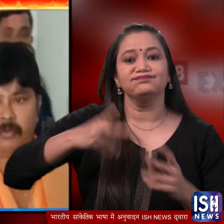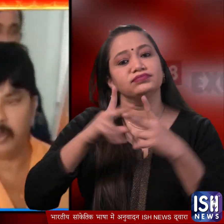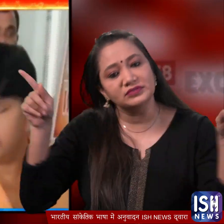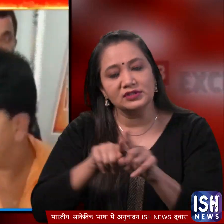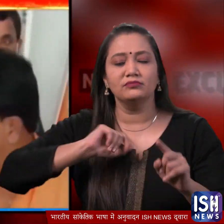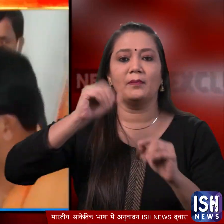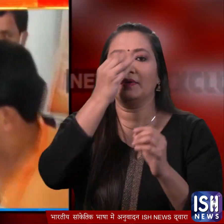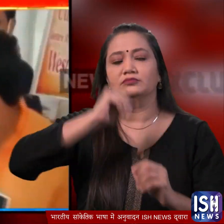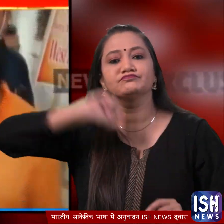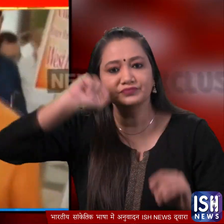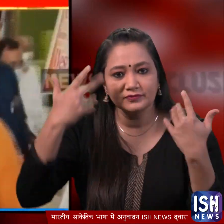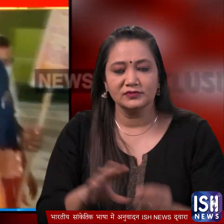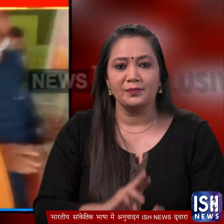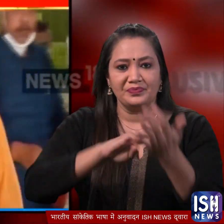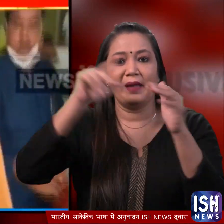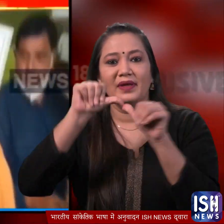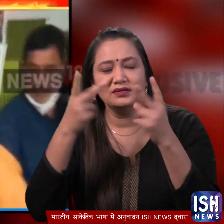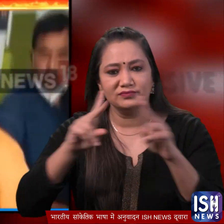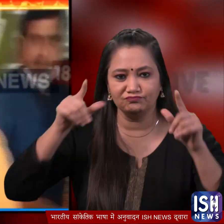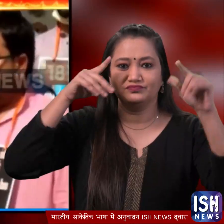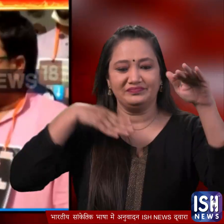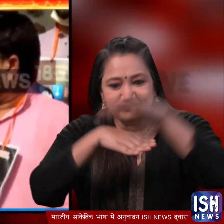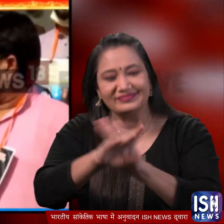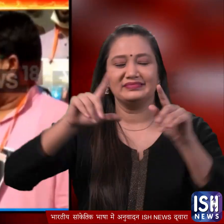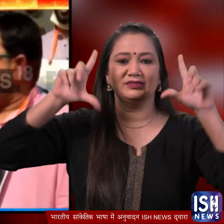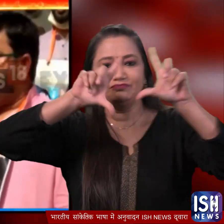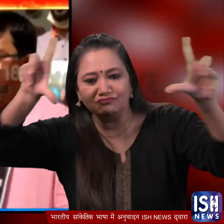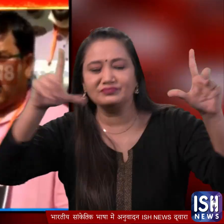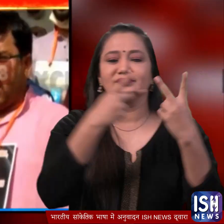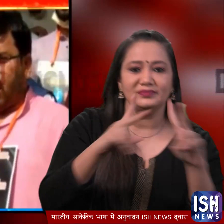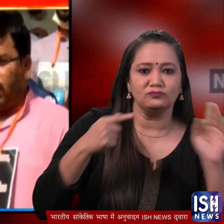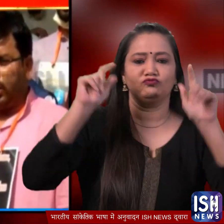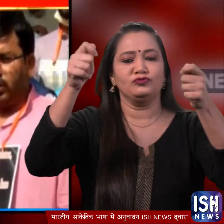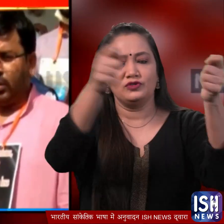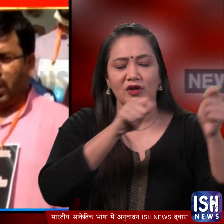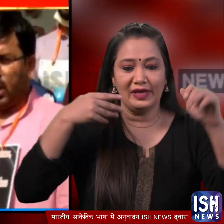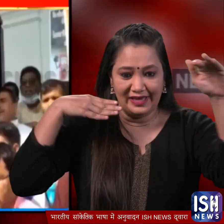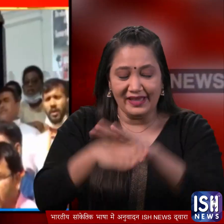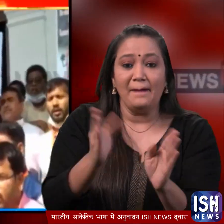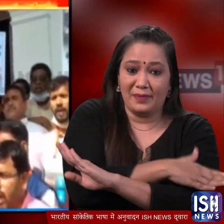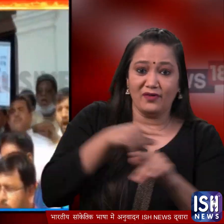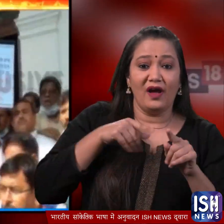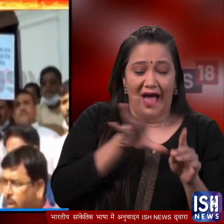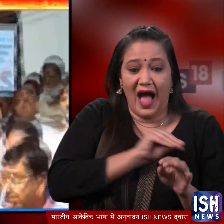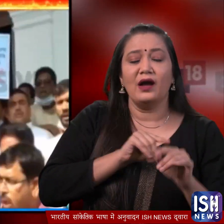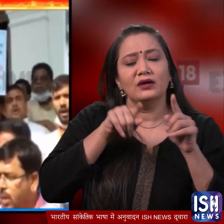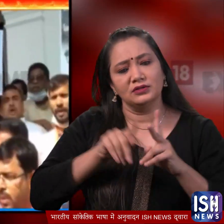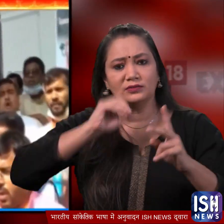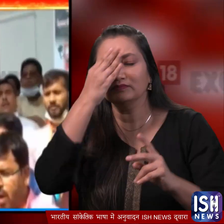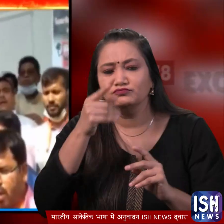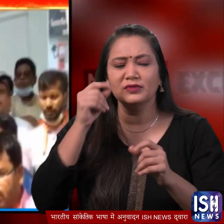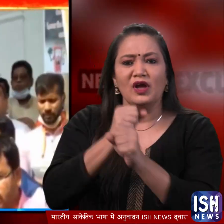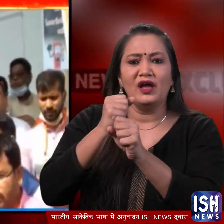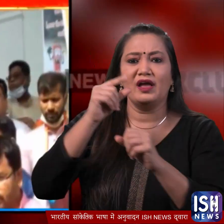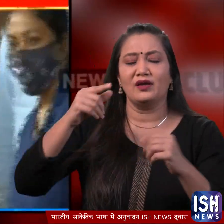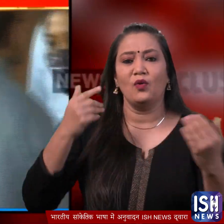किया। बीजेपी के विधायक तख्तियां लेकर विधानसभा में पहुंचे। इसके अलावा विधानसभा में दाखिल होने से पहले भी बीजेपी विधायकों ने सरकार के